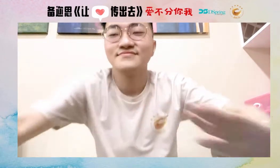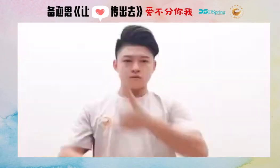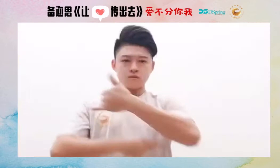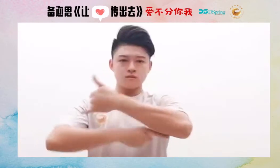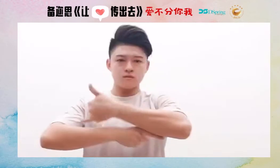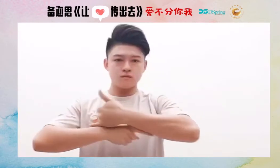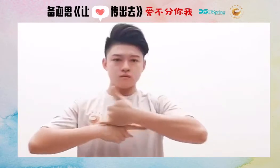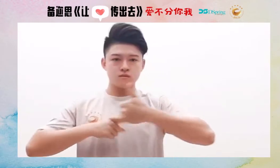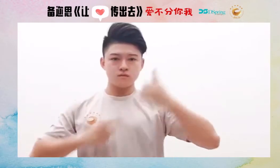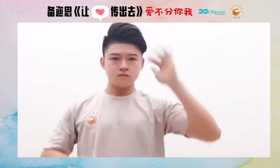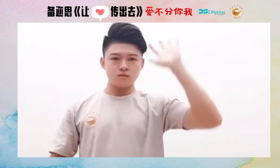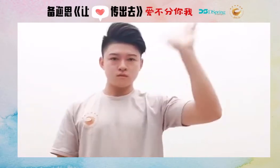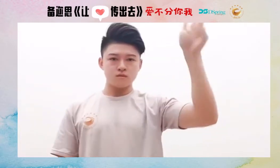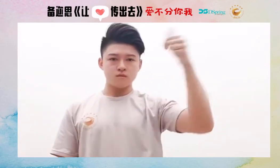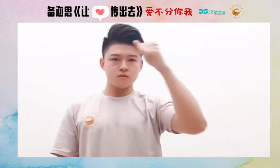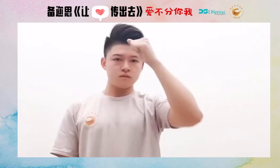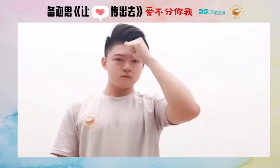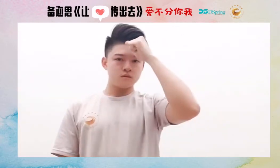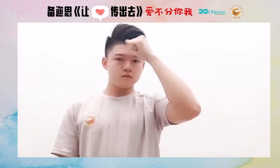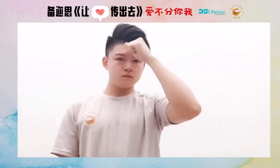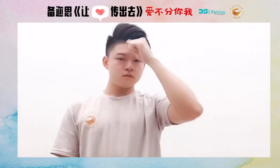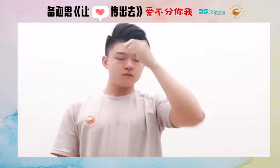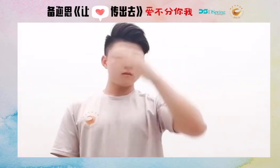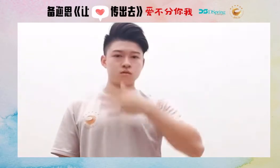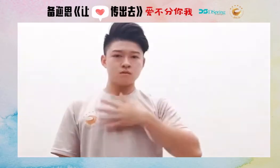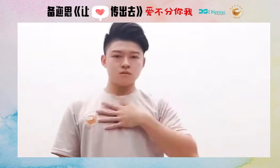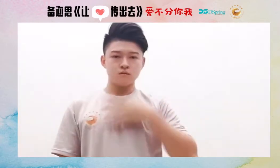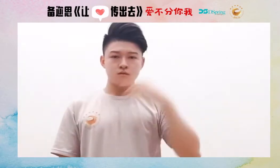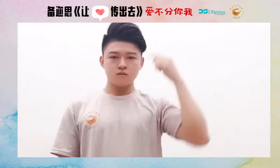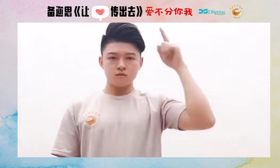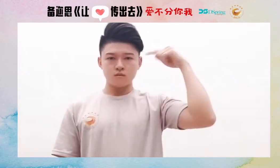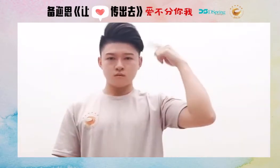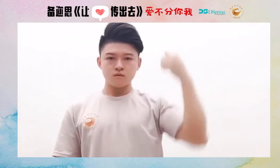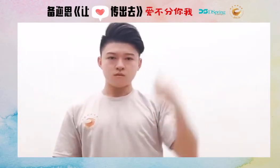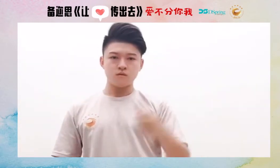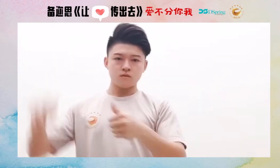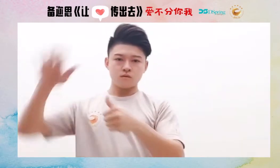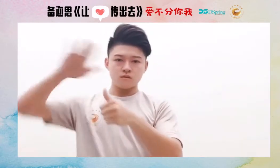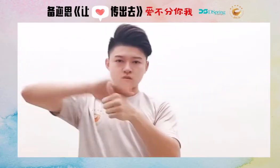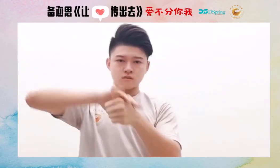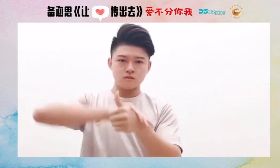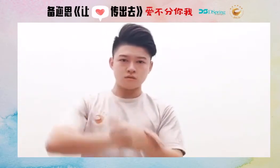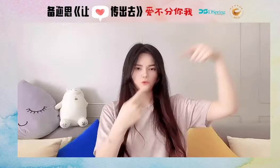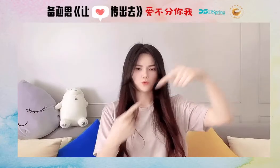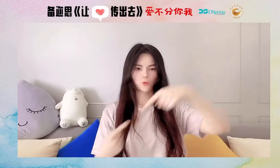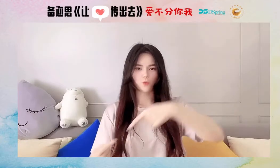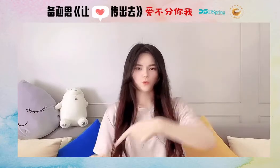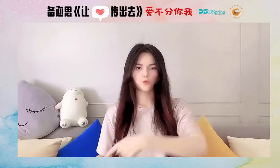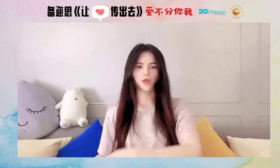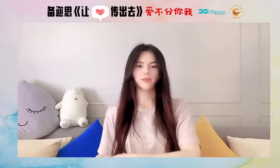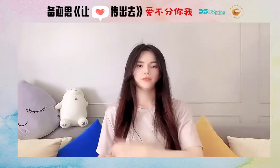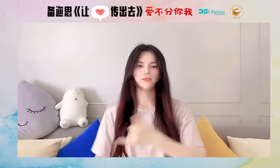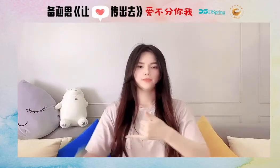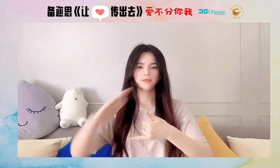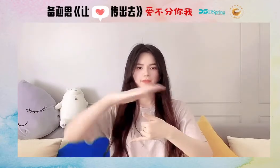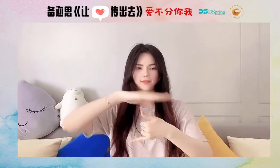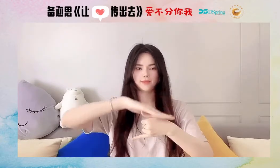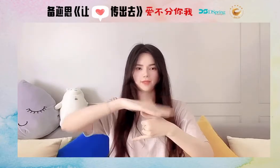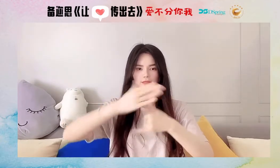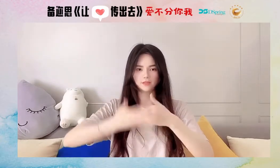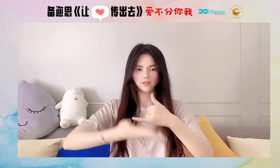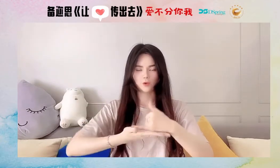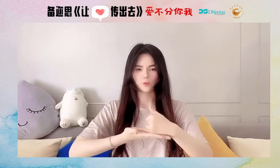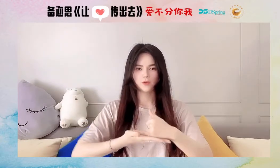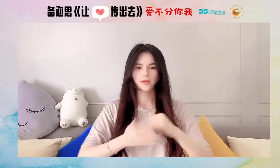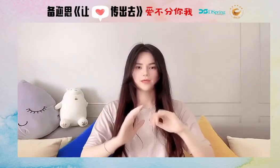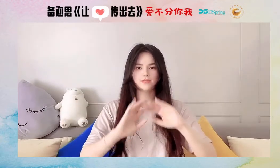用音符画一个圈，经过都会被纪念，我想爱永